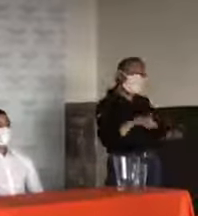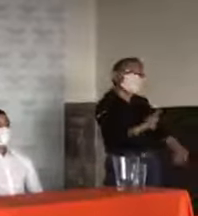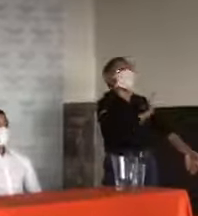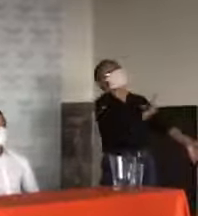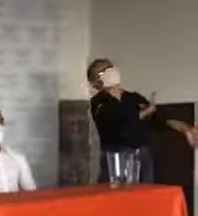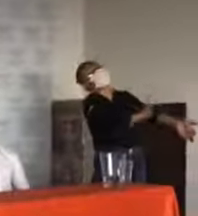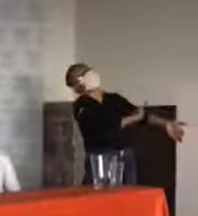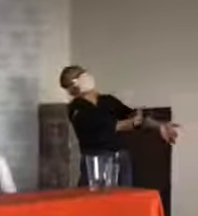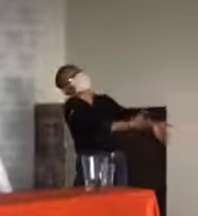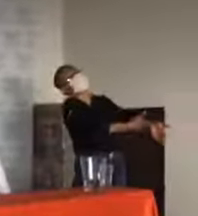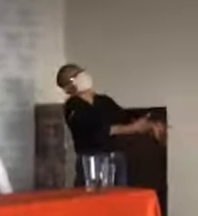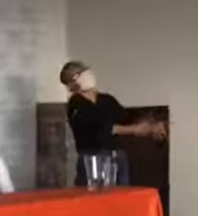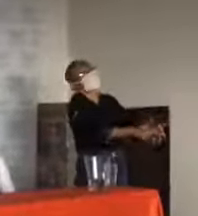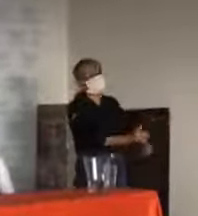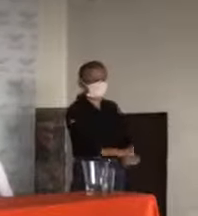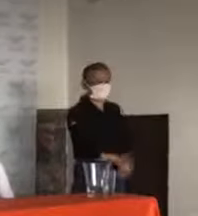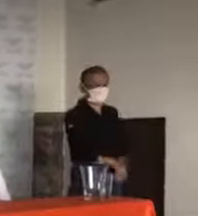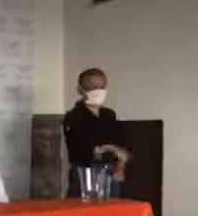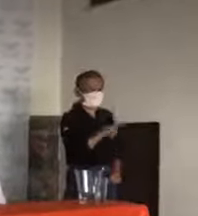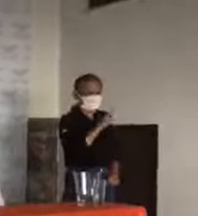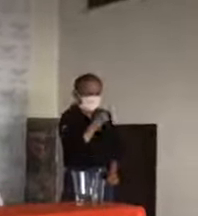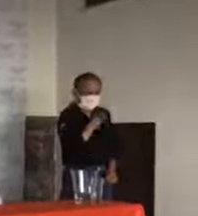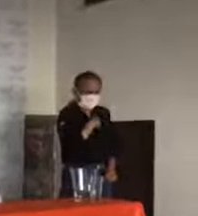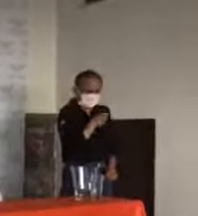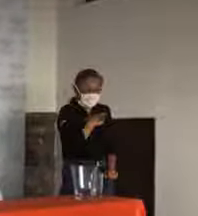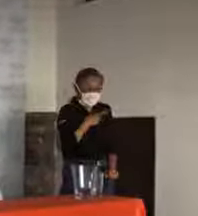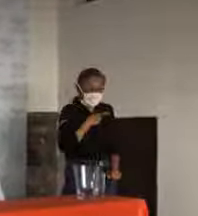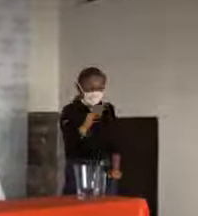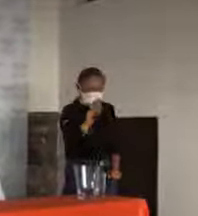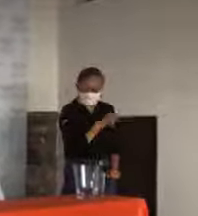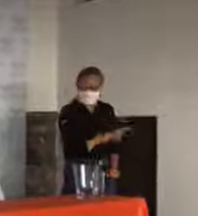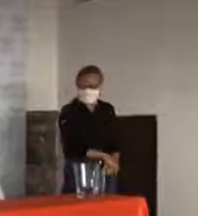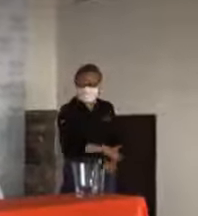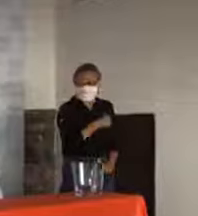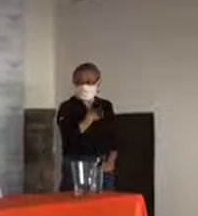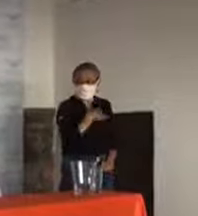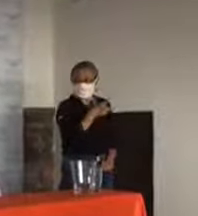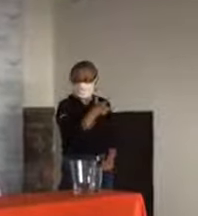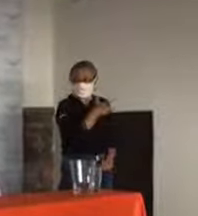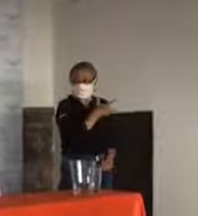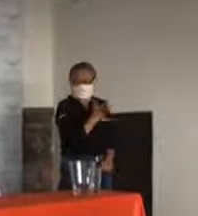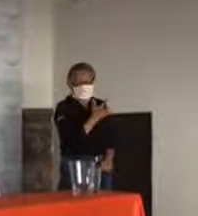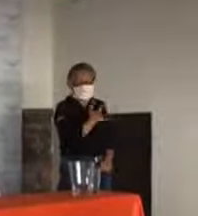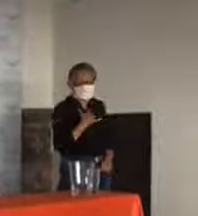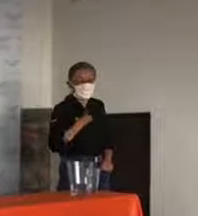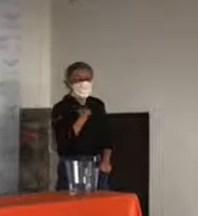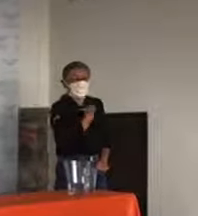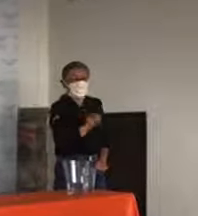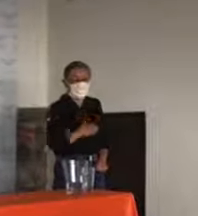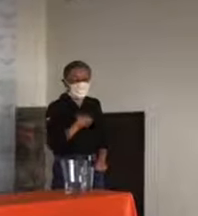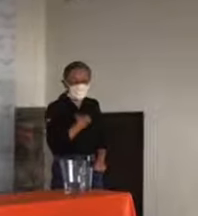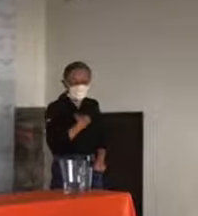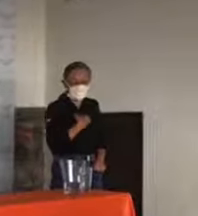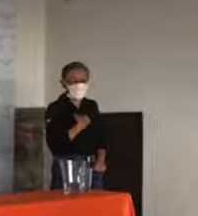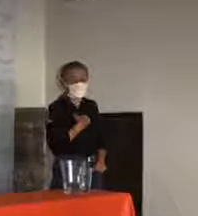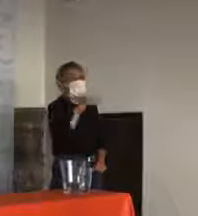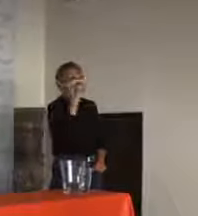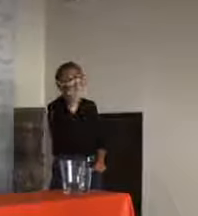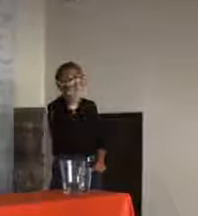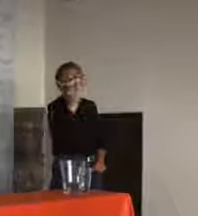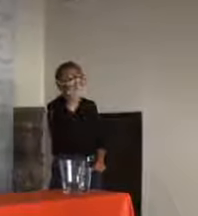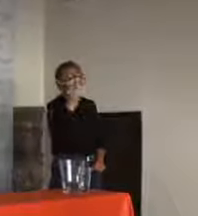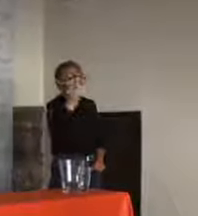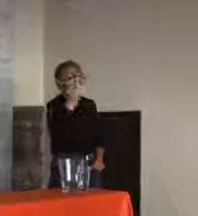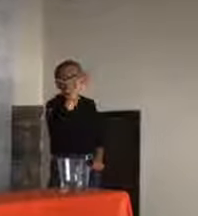día. Y además les tengo que decir que me siento muy, muy contenta de que esté con nosotros y aquí a mi